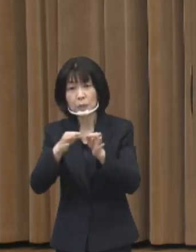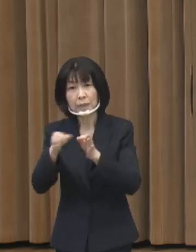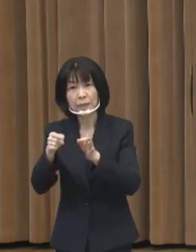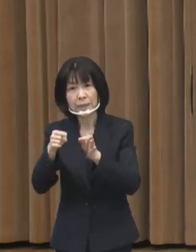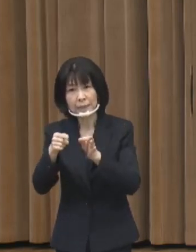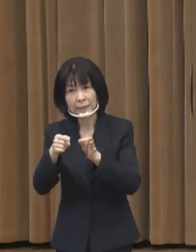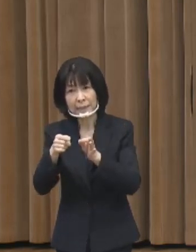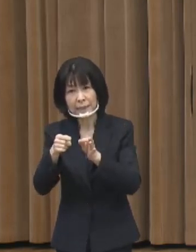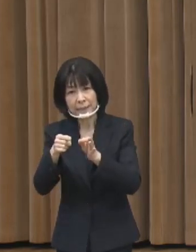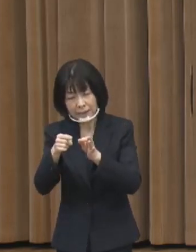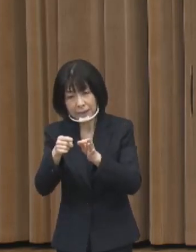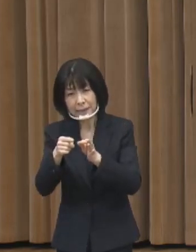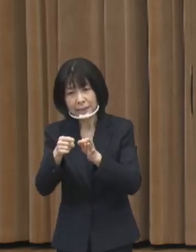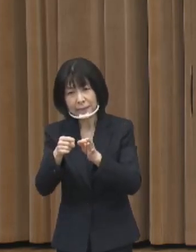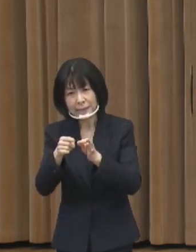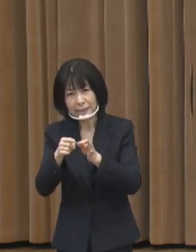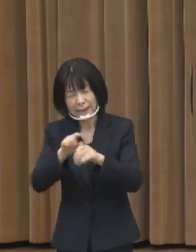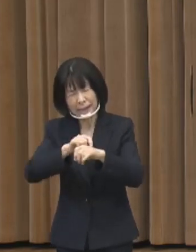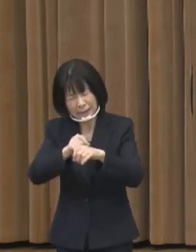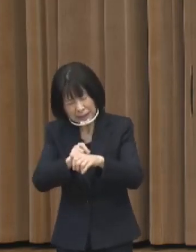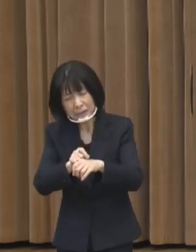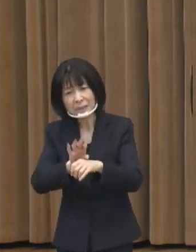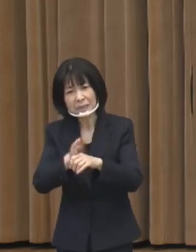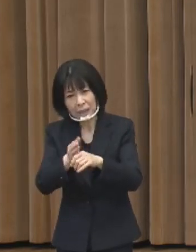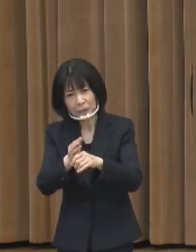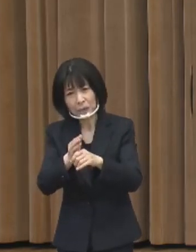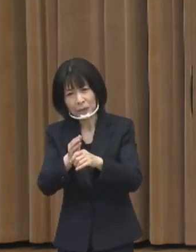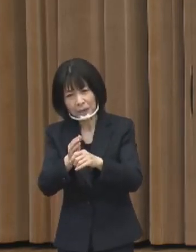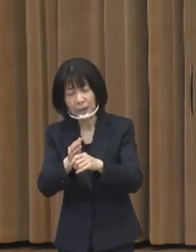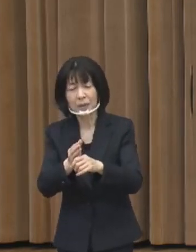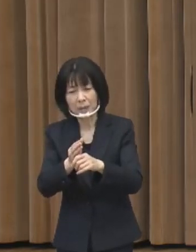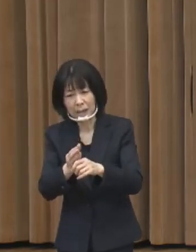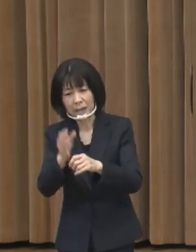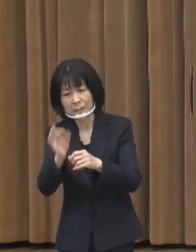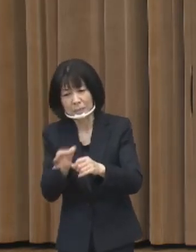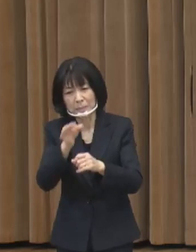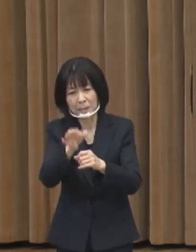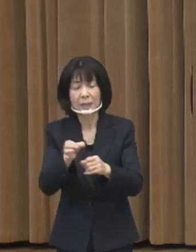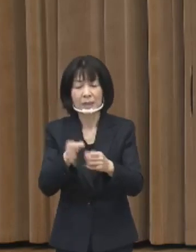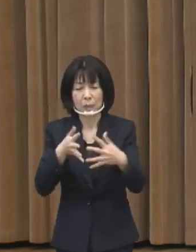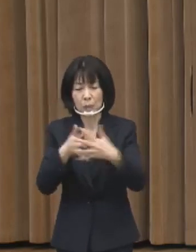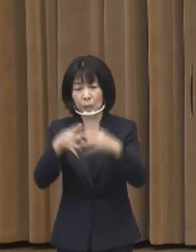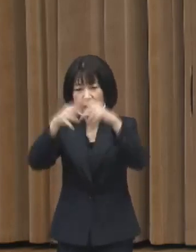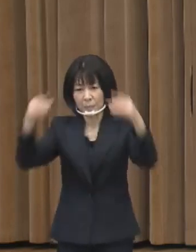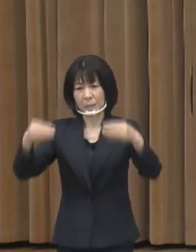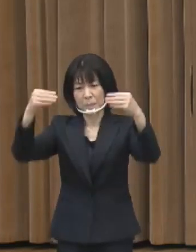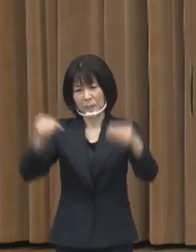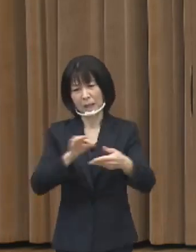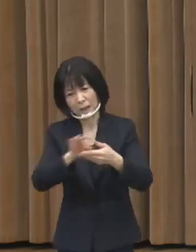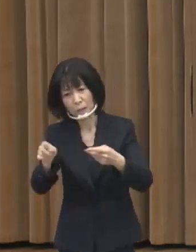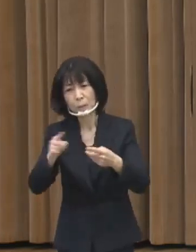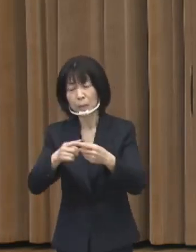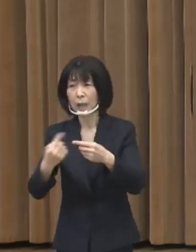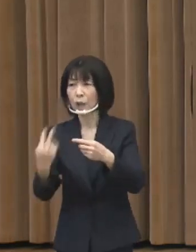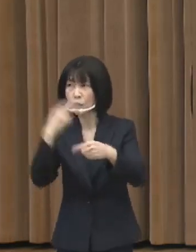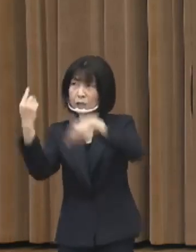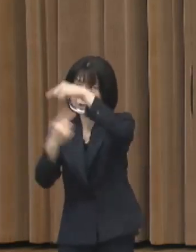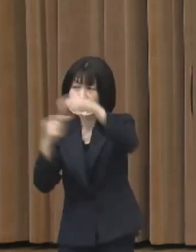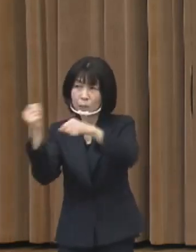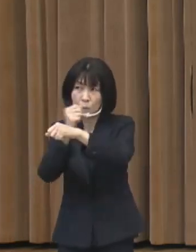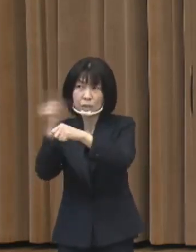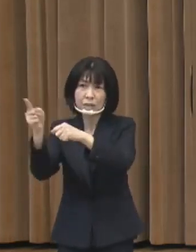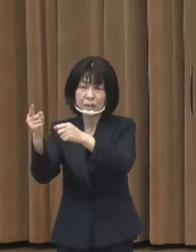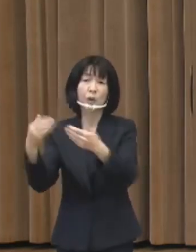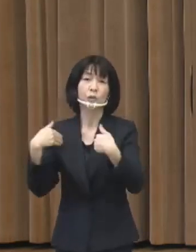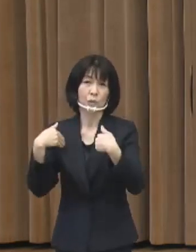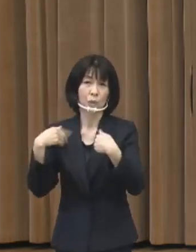に、厳しい中でも追加にお金を払わなければいけない、それはアクリル板であったり、あるいは先ほど申し上げた換気の工事があるかもしれません、あるい